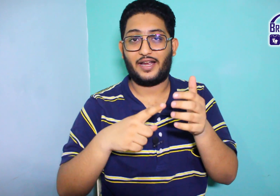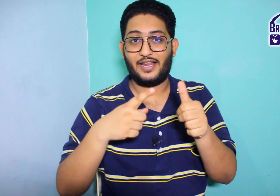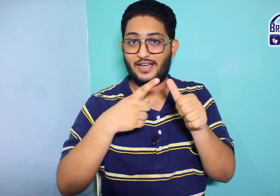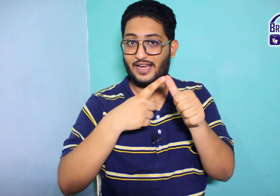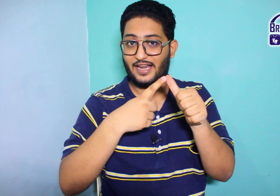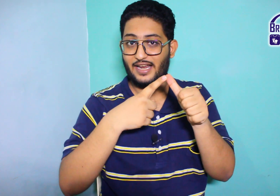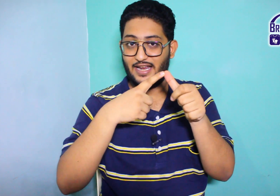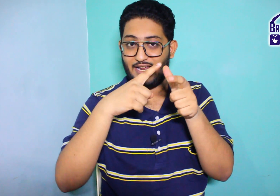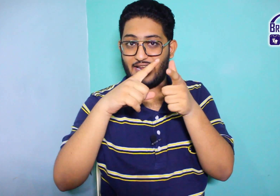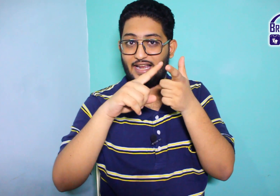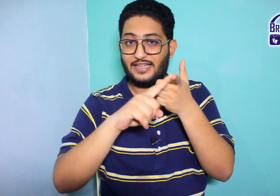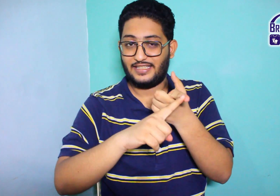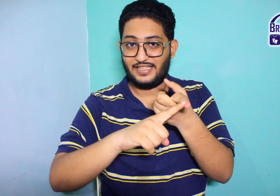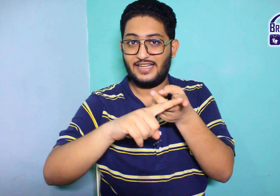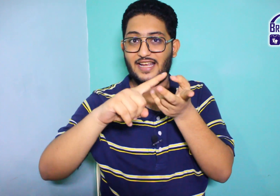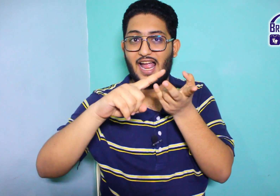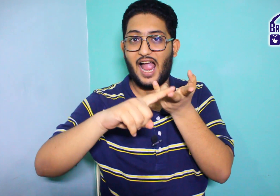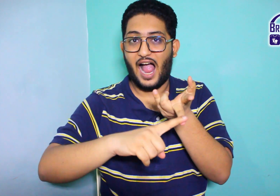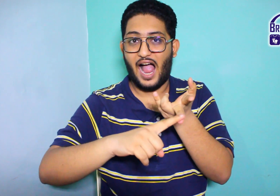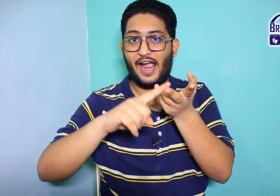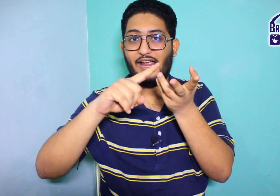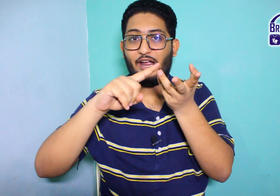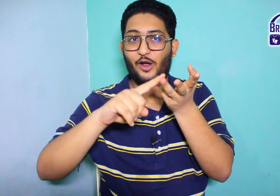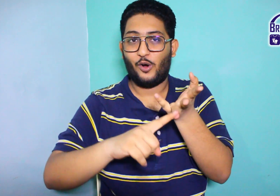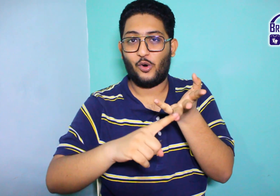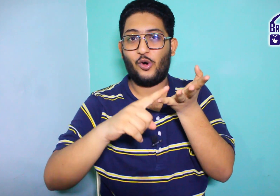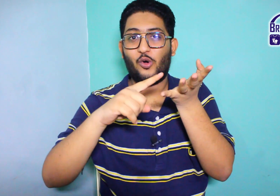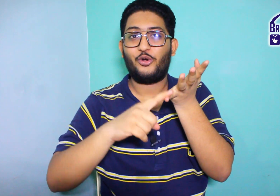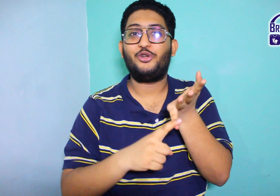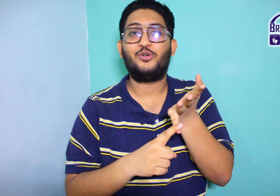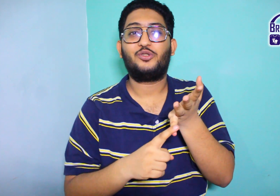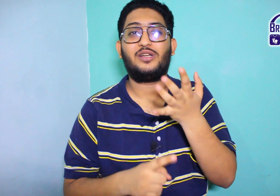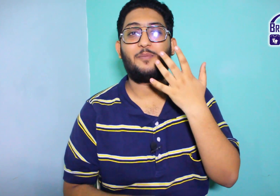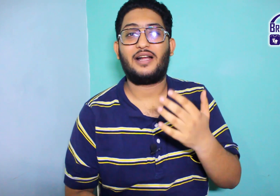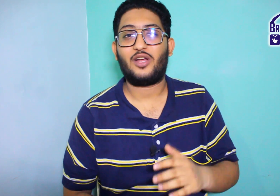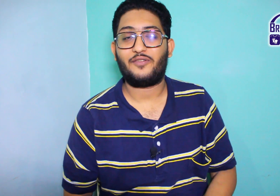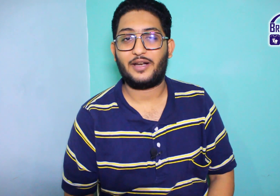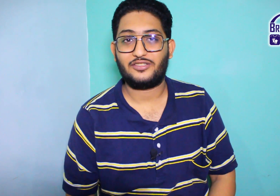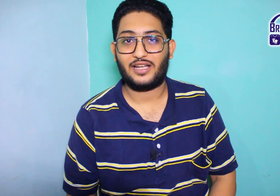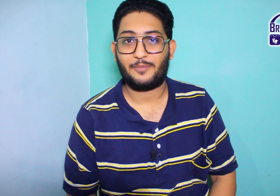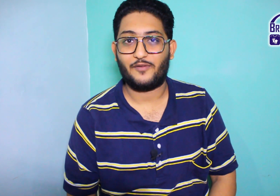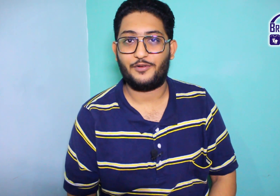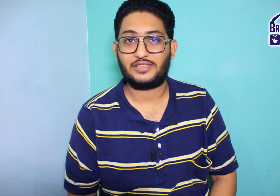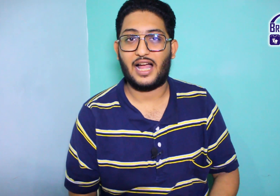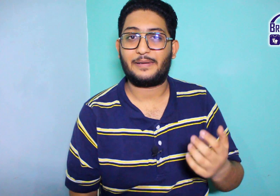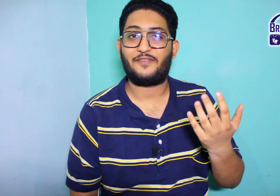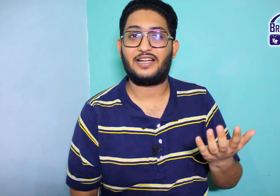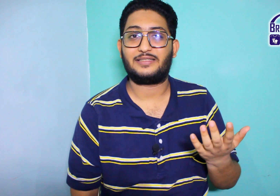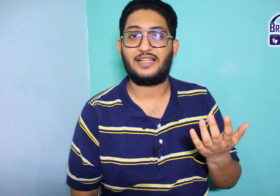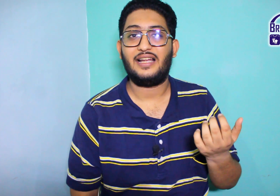अगेन ए ई आई ओ यू, तो ये पांचों अल्फाबेट्स जो है आपके वॉवल्स के आपके फिंगर्स के अंदर